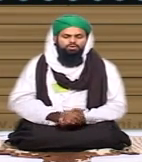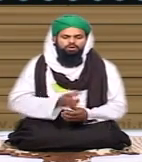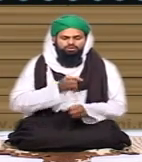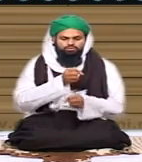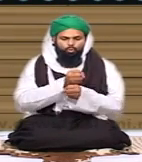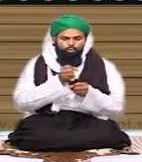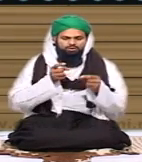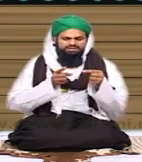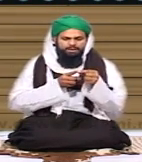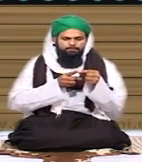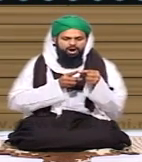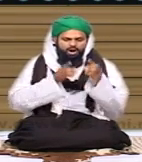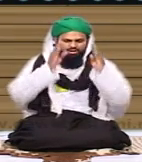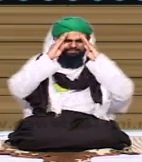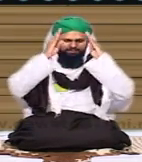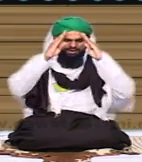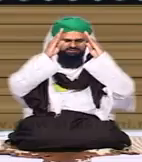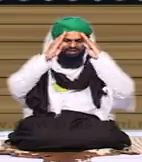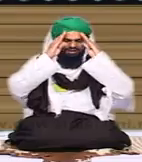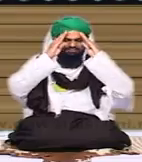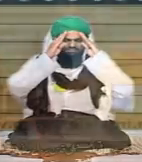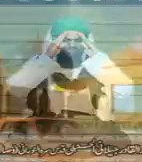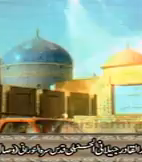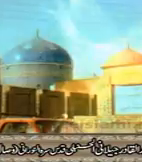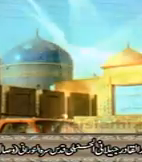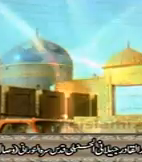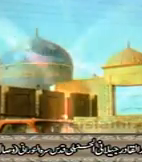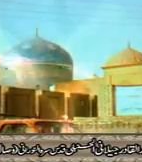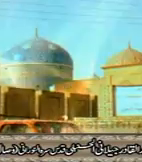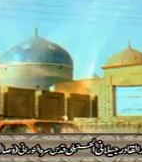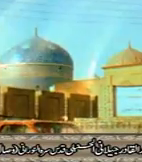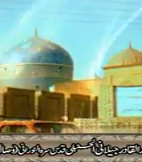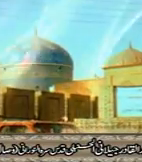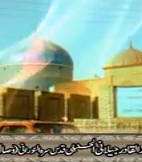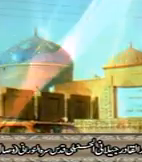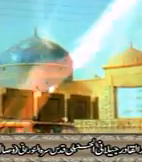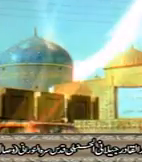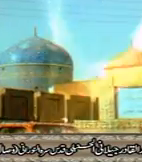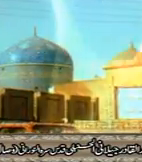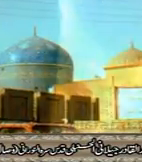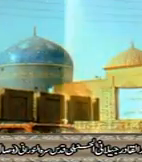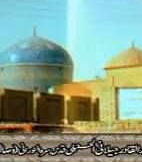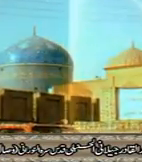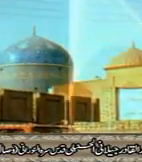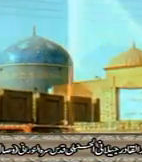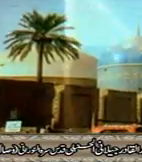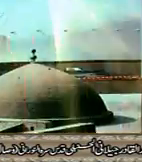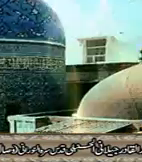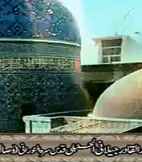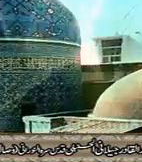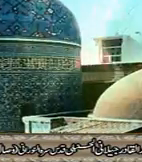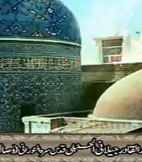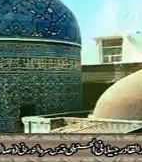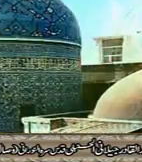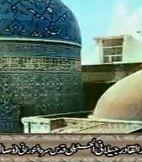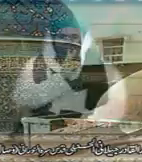है। जैसे कि हुजूर सरकार बगदाद हुजूर गौसे पाक मेरे पीरो मुर्शिद रज़ी अल्लाह तआला अन्हु